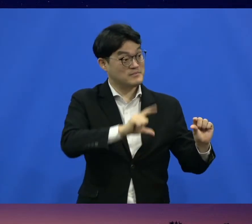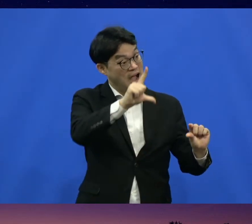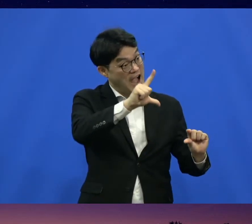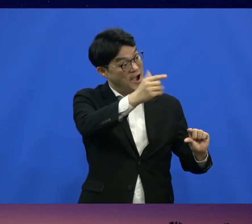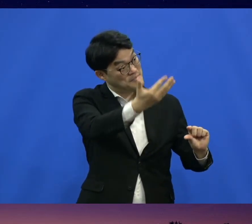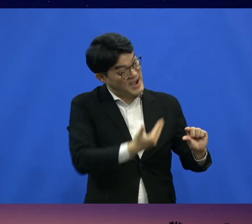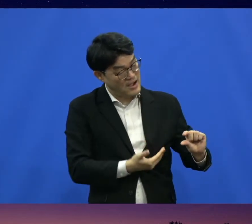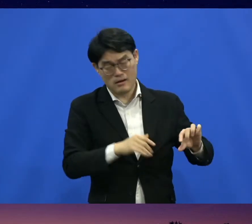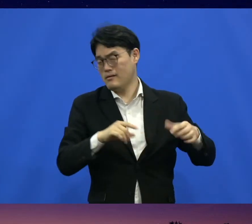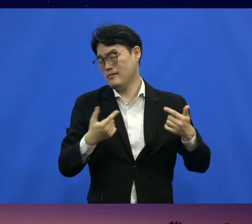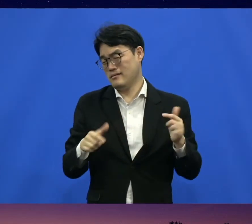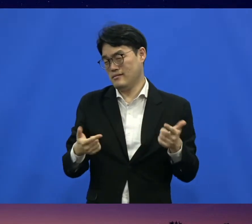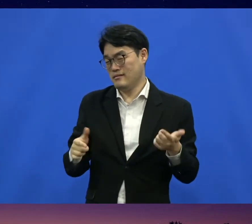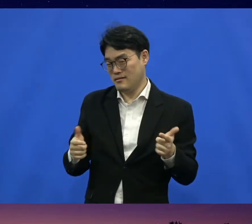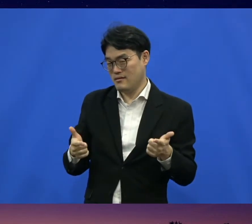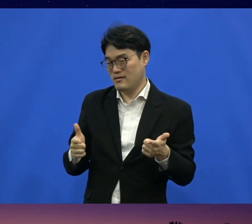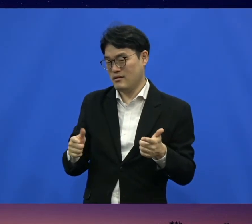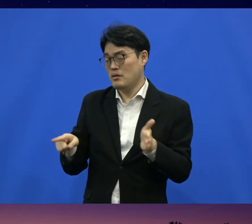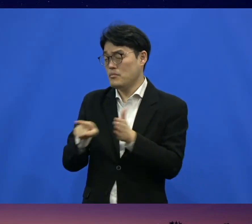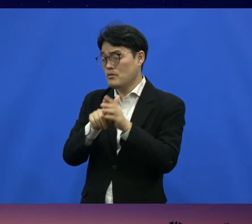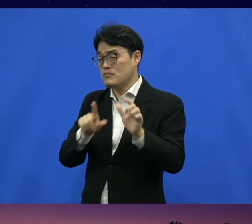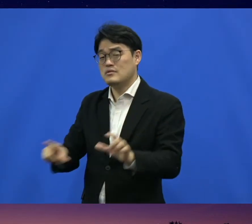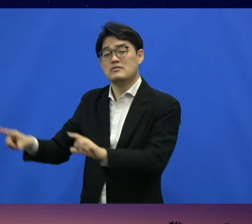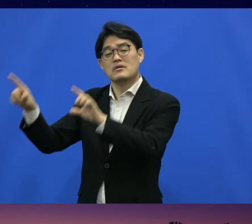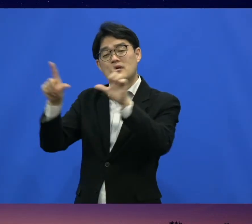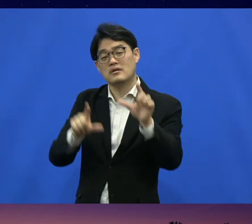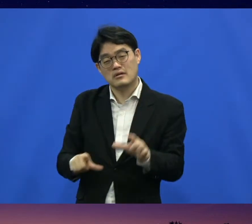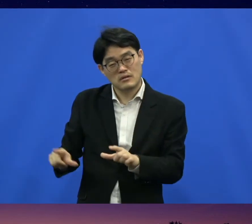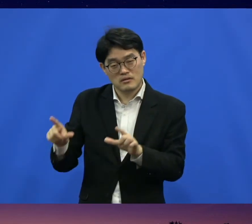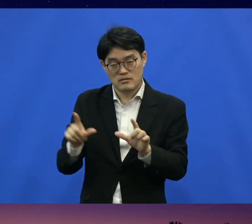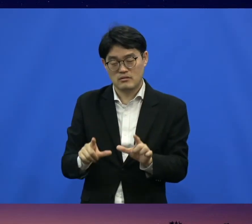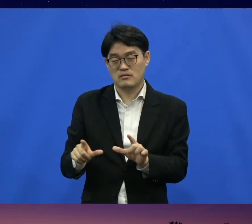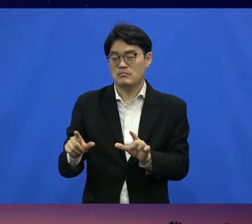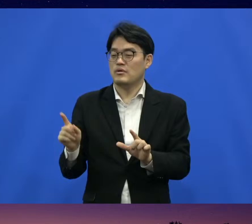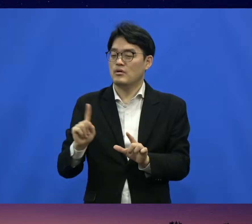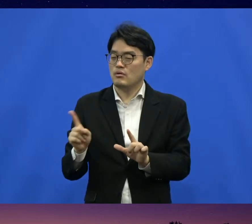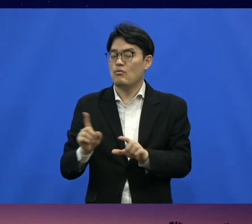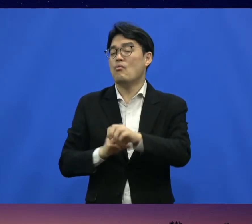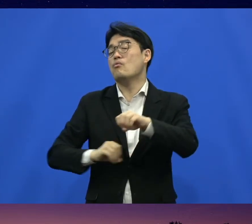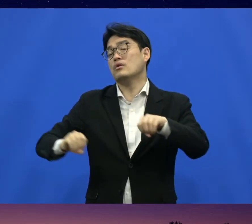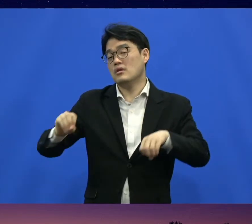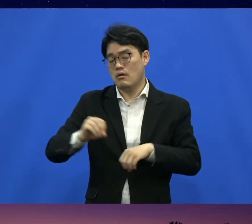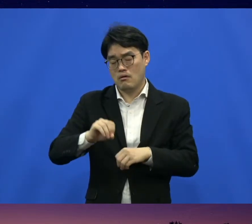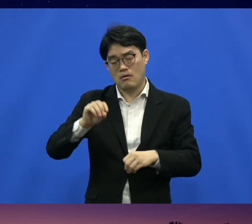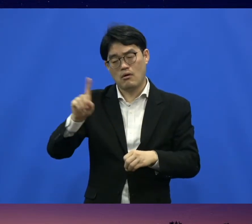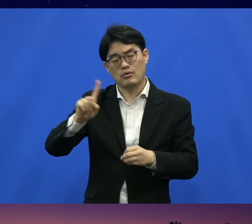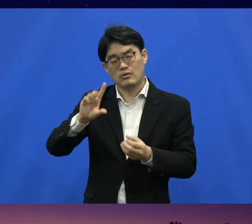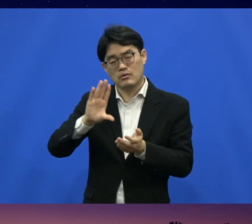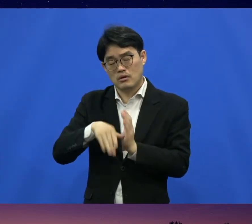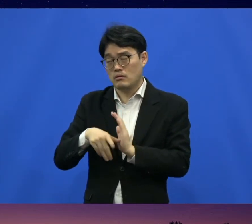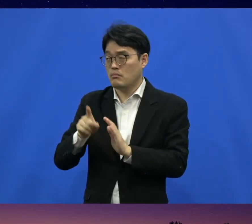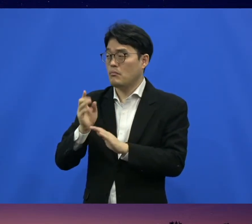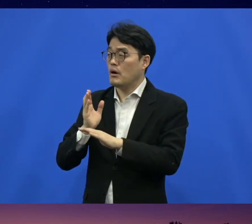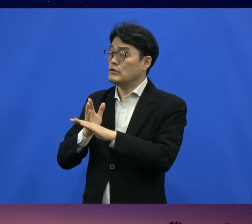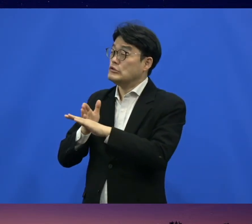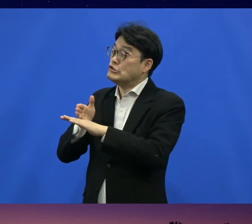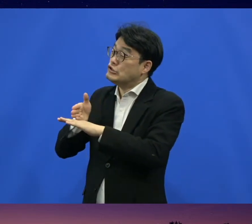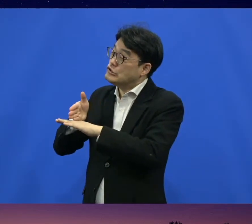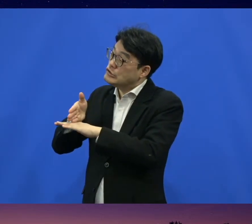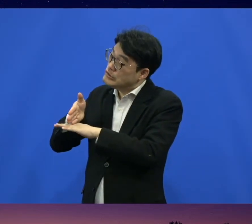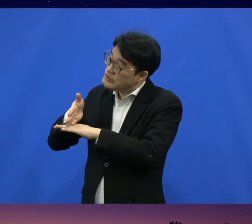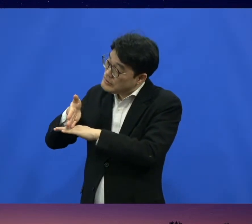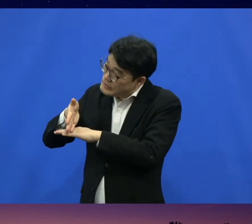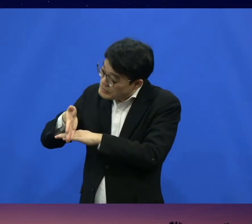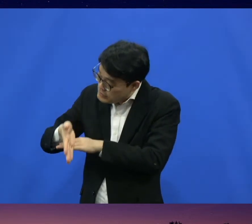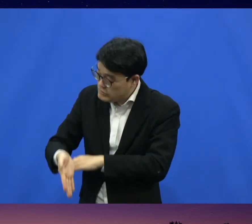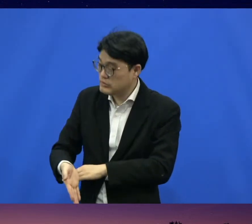뭐 세상적인 방식으로 계산한다면 답이 나오지 않아. 답답할 정도로 어떤 데는 템포가 느릴 때가 있어요. 속도를